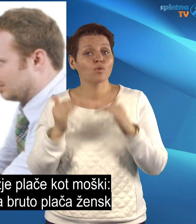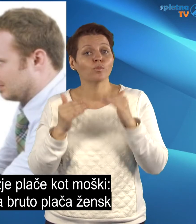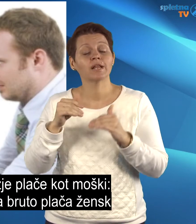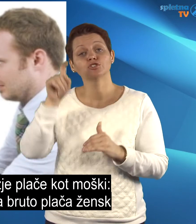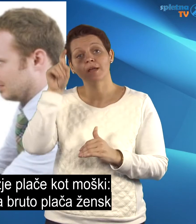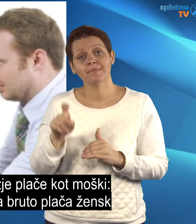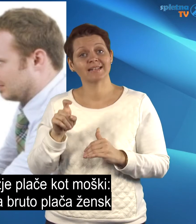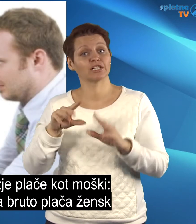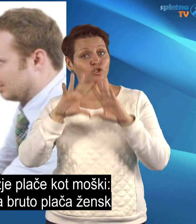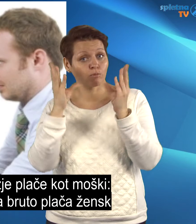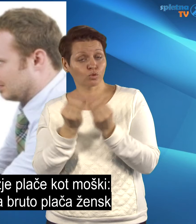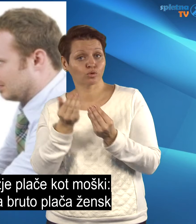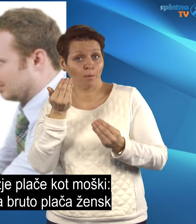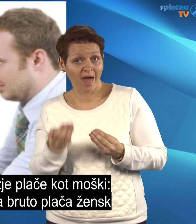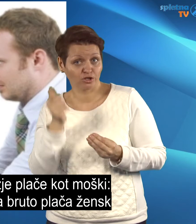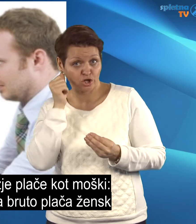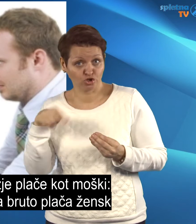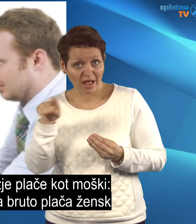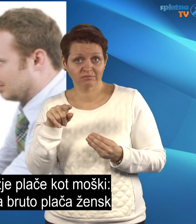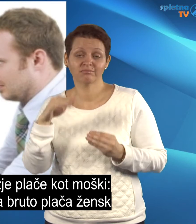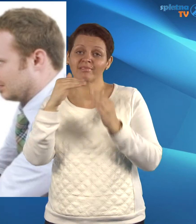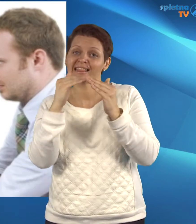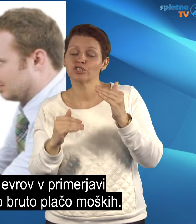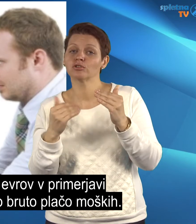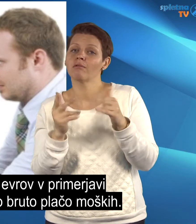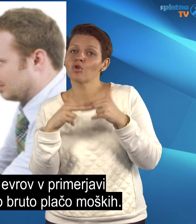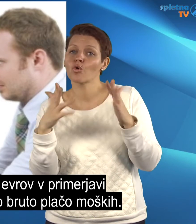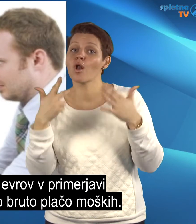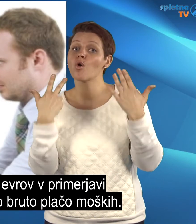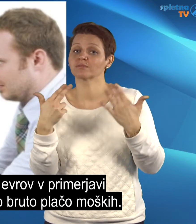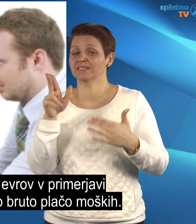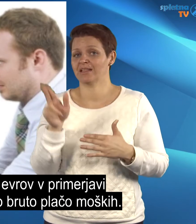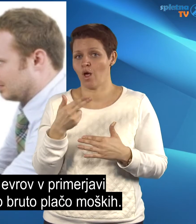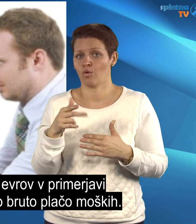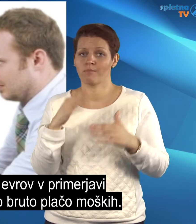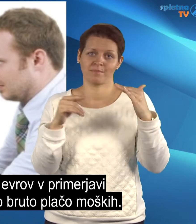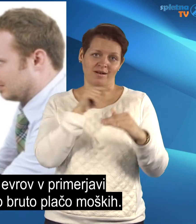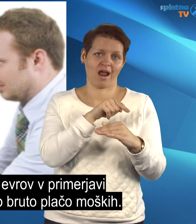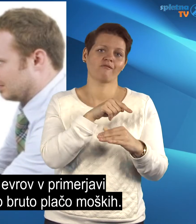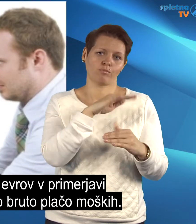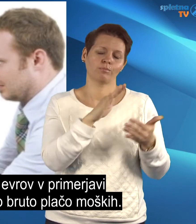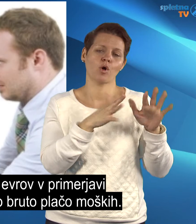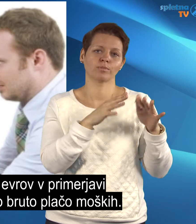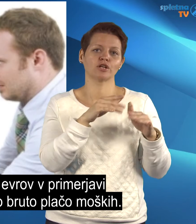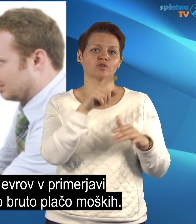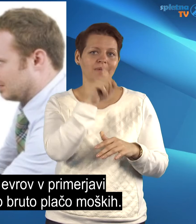Povprečna mesečna bruto plača žensk je nižja za okoli 80 evrov v primerjavi s povprečno mesečno bruto